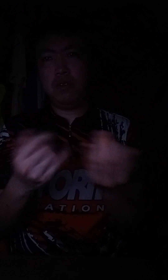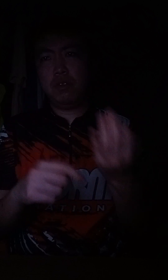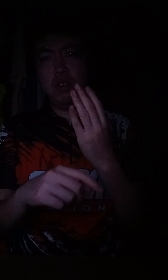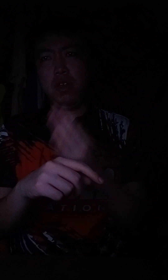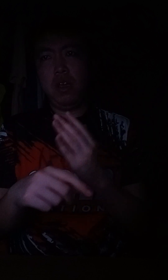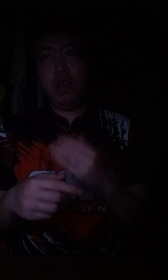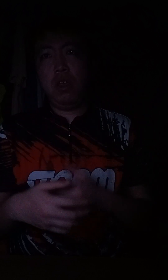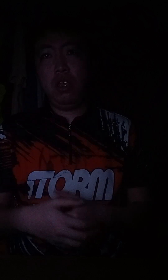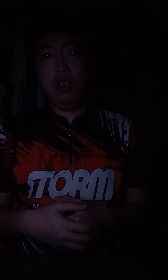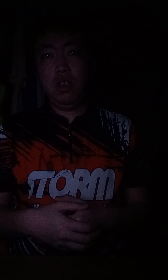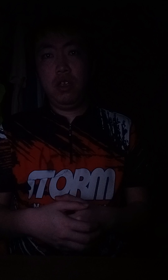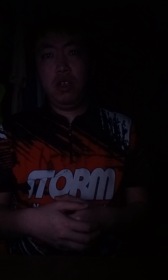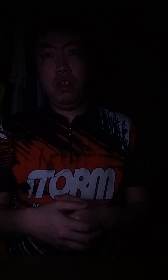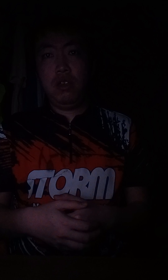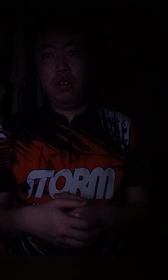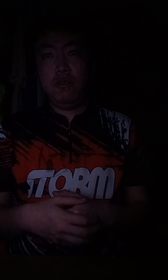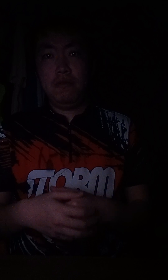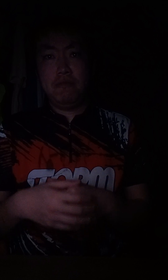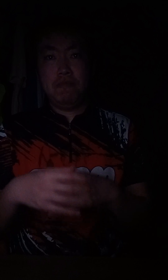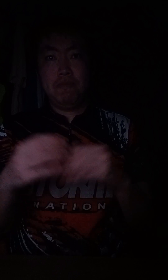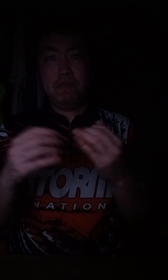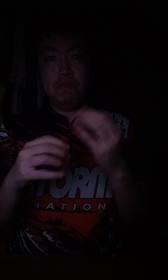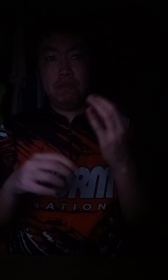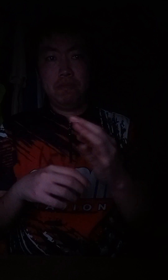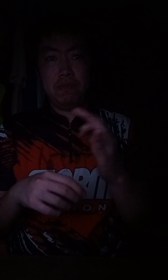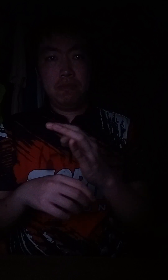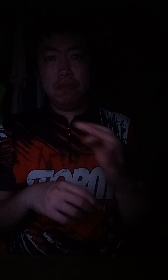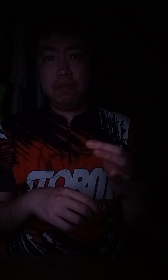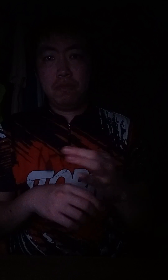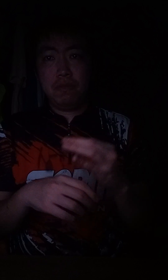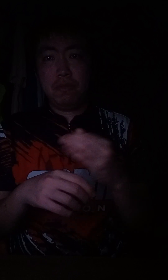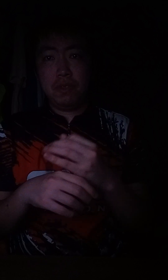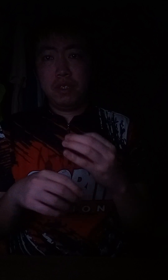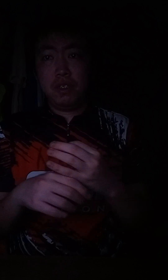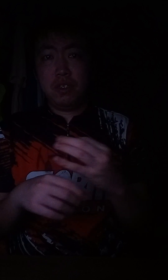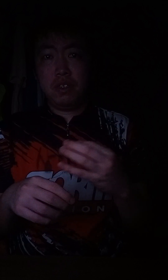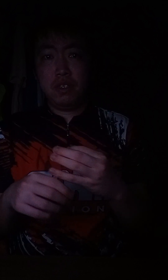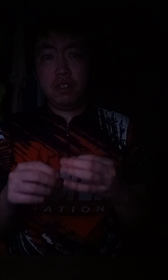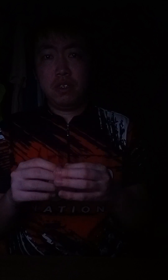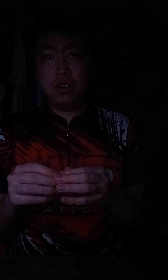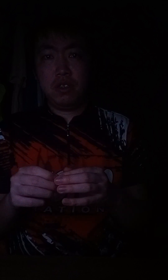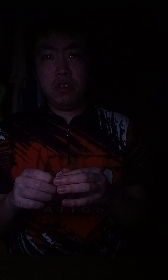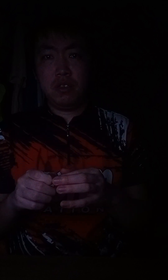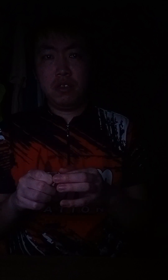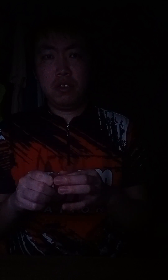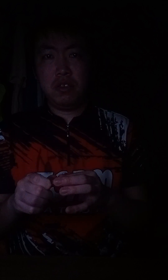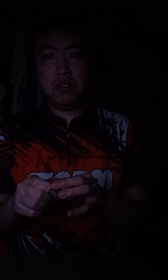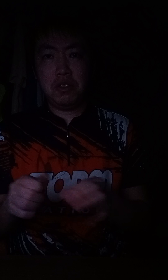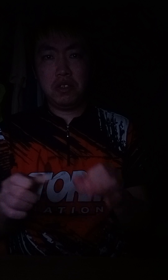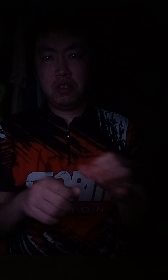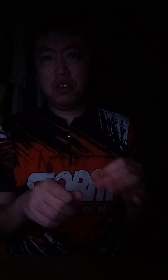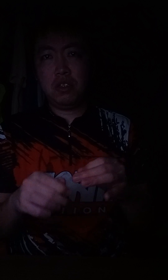없습니다. 그나마 그게 있었으니까 그냥 거기다라도 했는데 지금은 그냥 바닥에다 이렇게 슬쩍 밀어놓고 가는